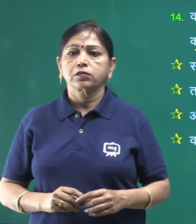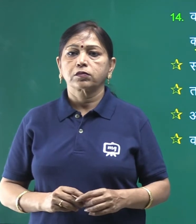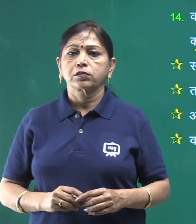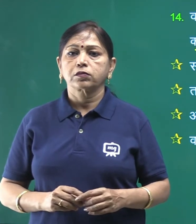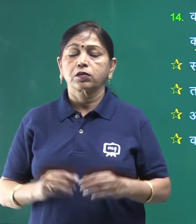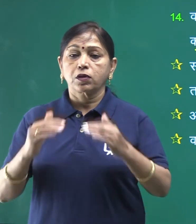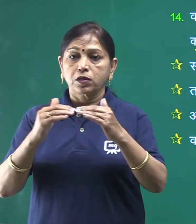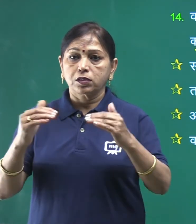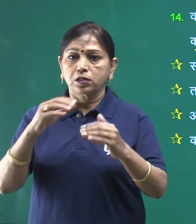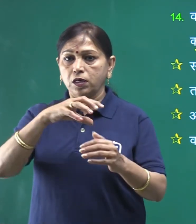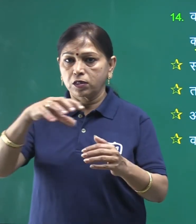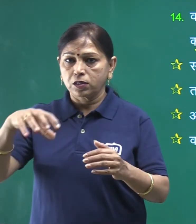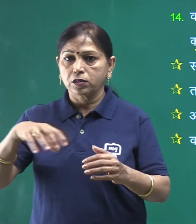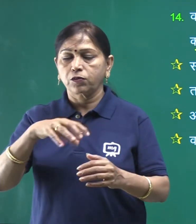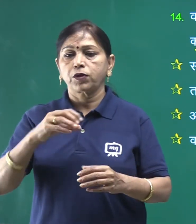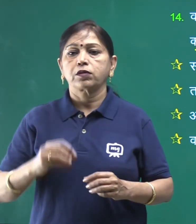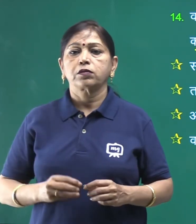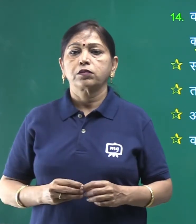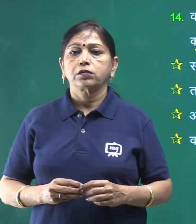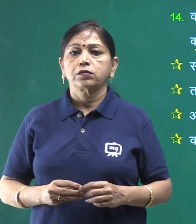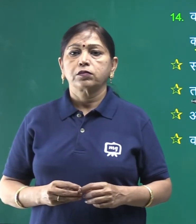सतही क्षेत्रफल,